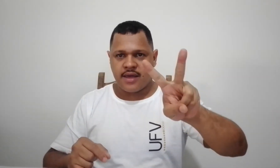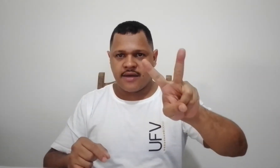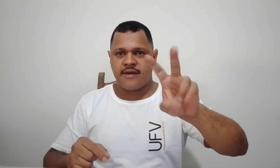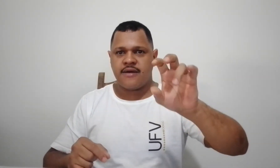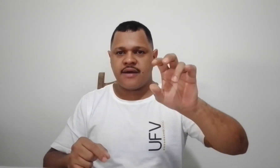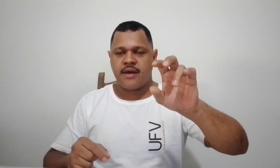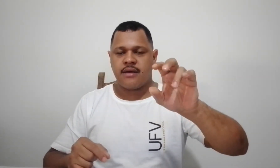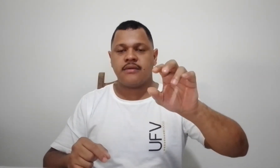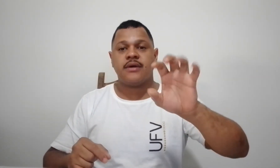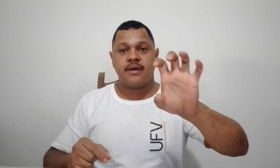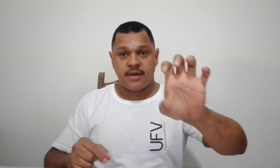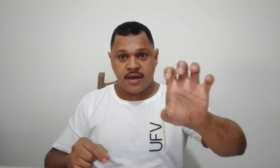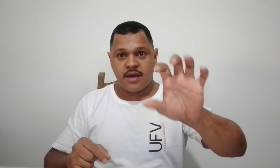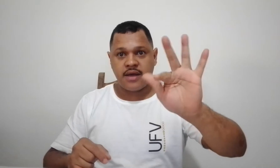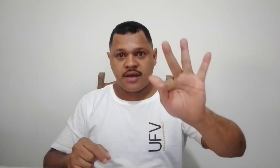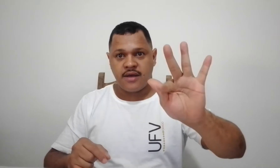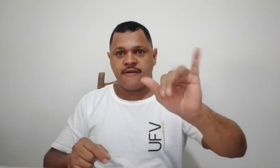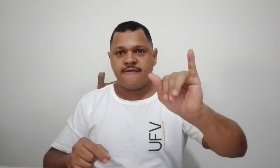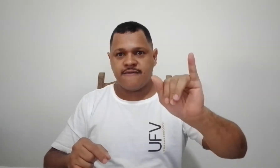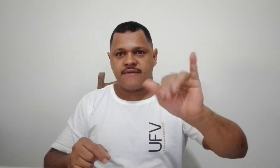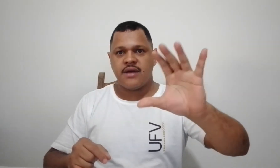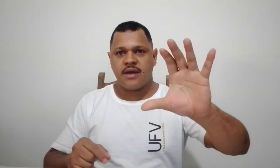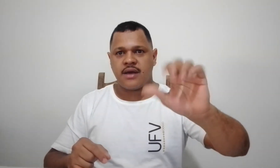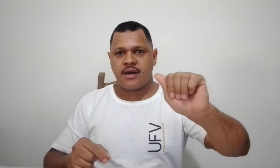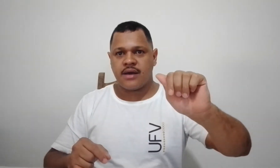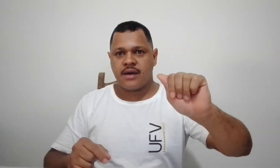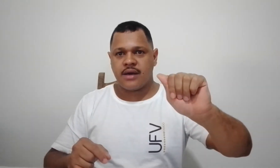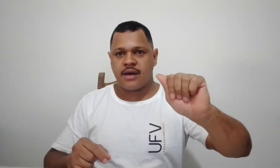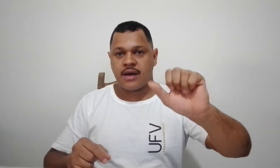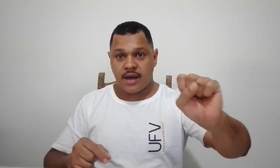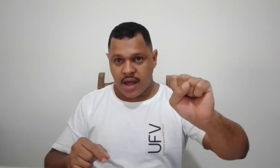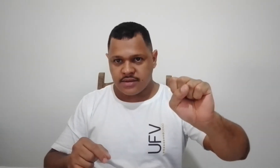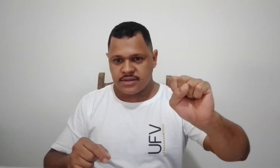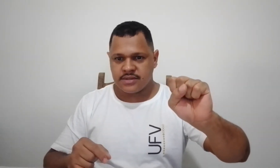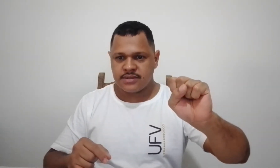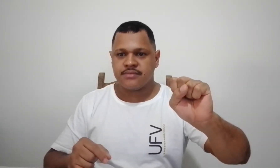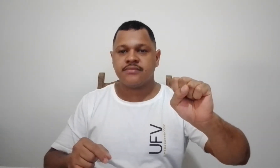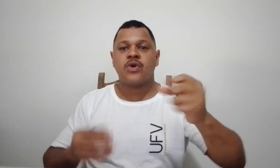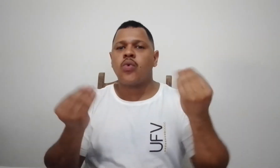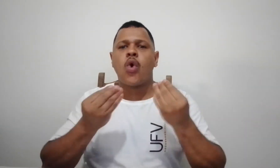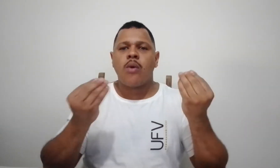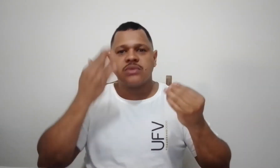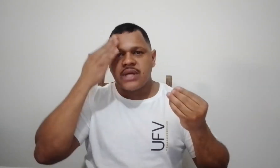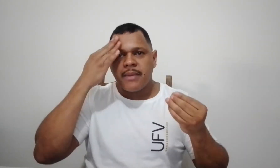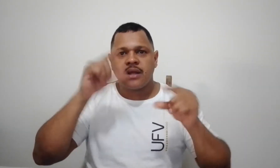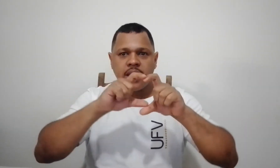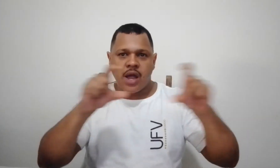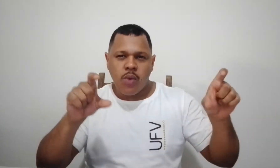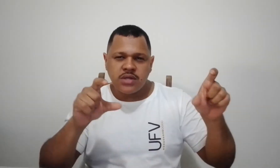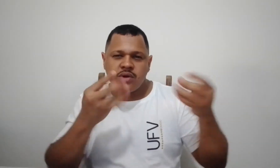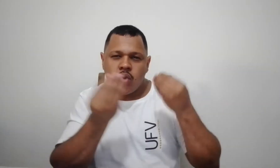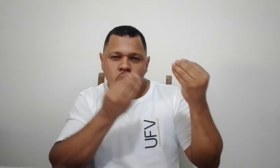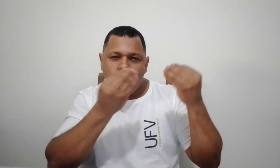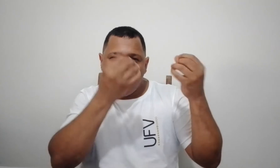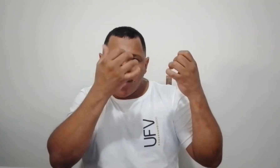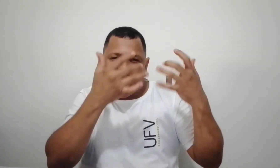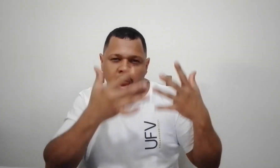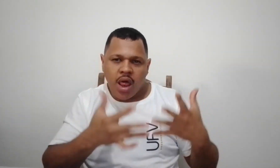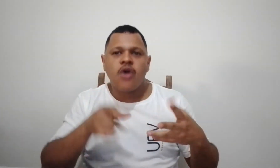2. Então a gente pode partir desse ponto, sabendo que ele vem dessa equação e daquelas considerações que foram realizadas.